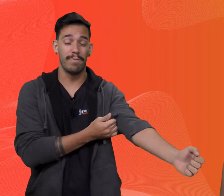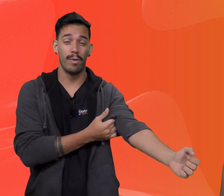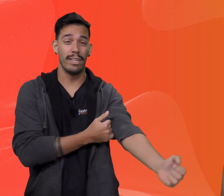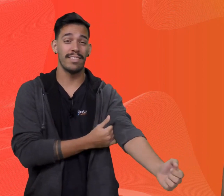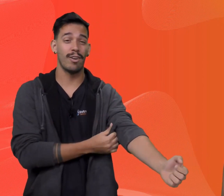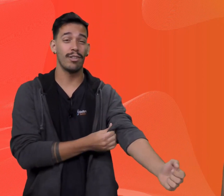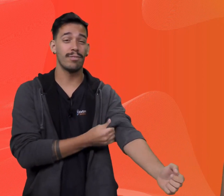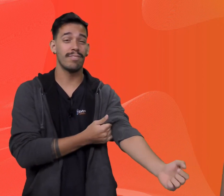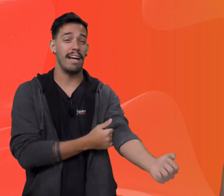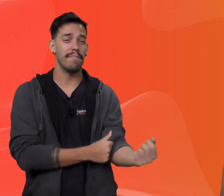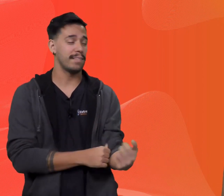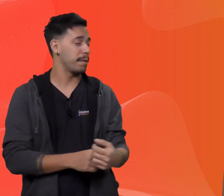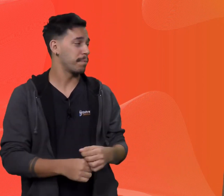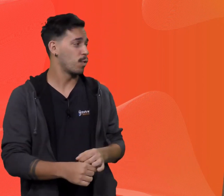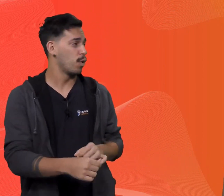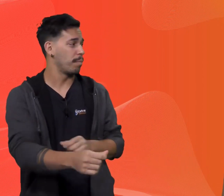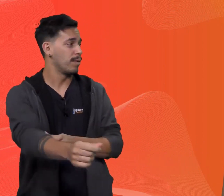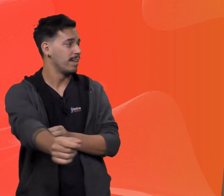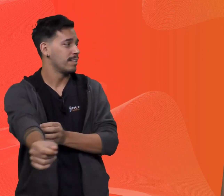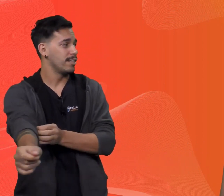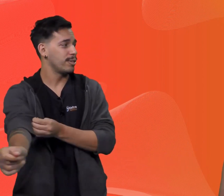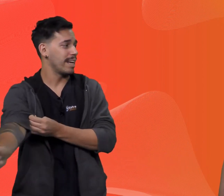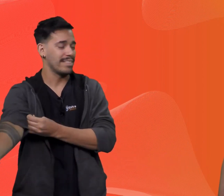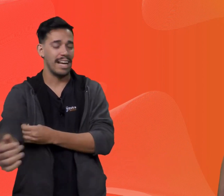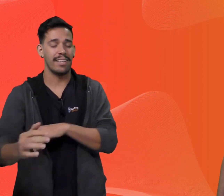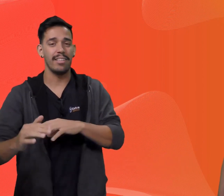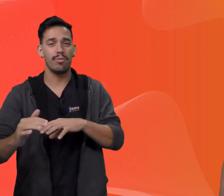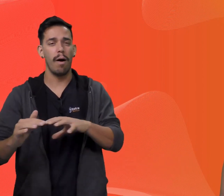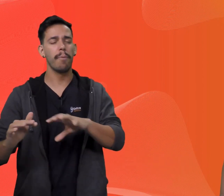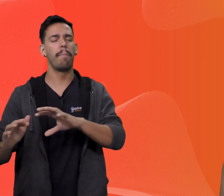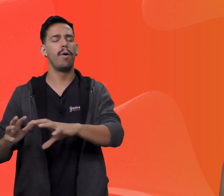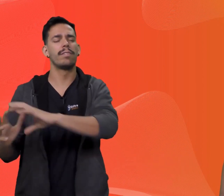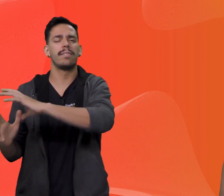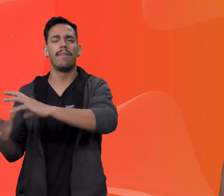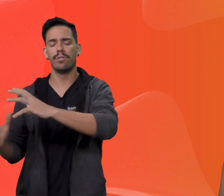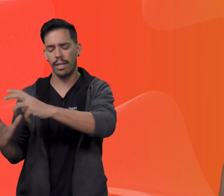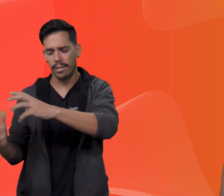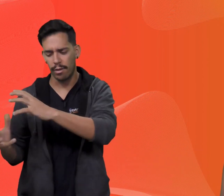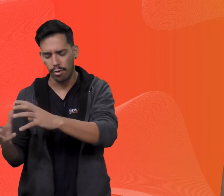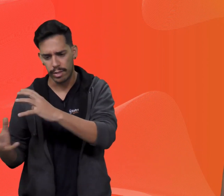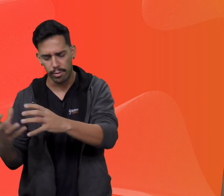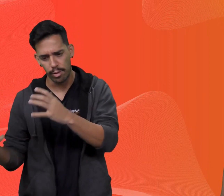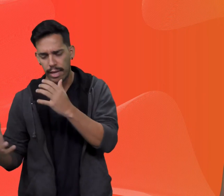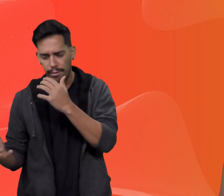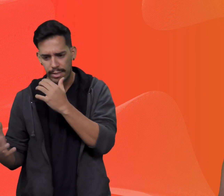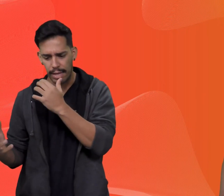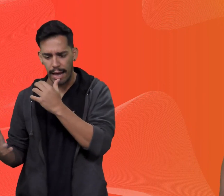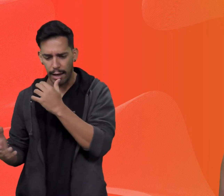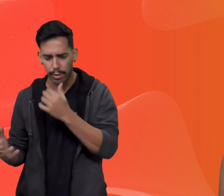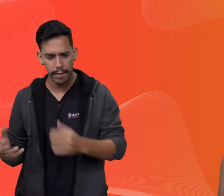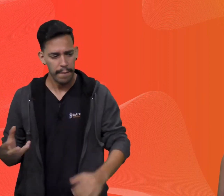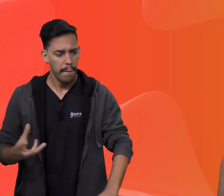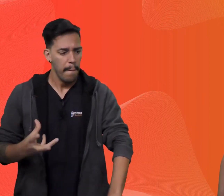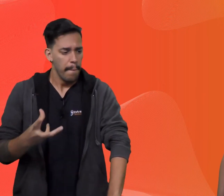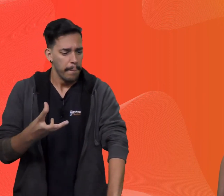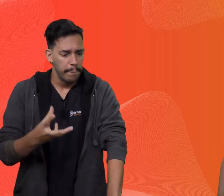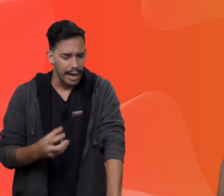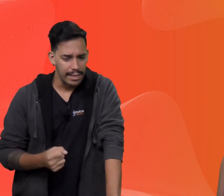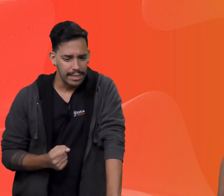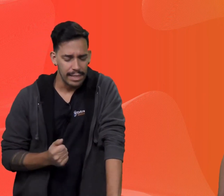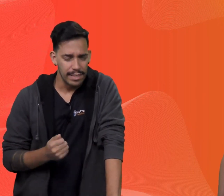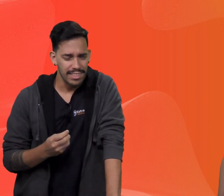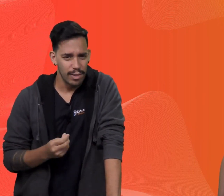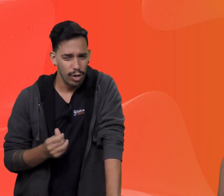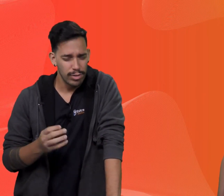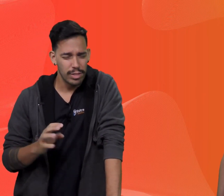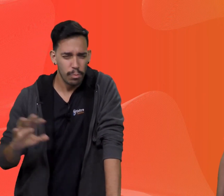etanol, e ele falou, esse negócio não deve fazer bem pro corpo. Deixa eu analisar aqui qual a proporção de etanol que tem que colocar com essa água para